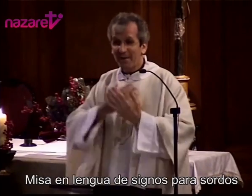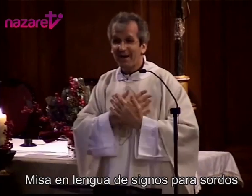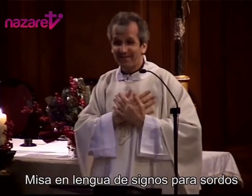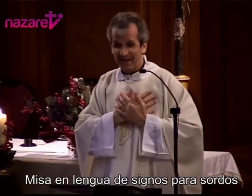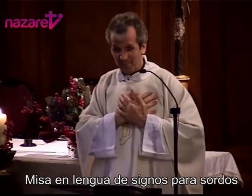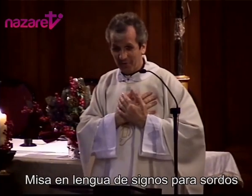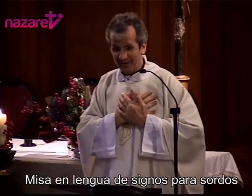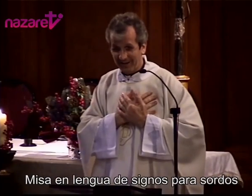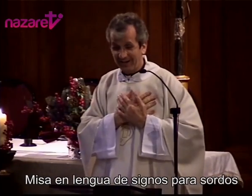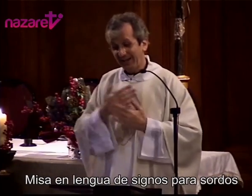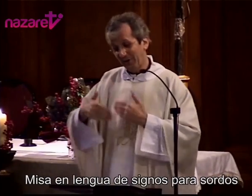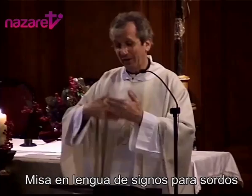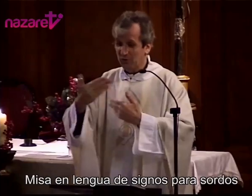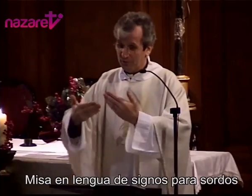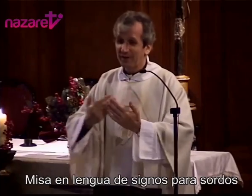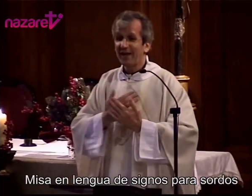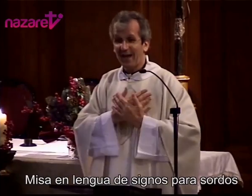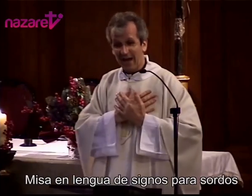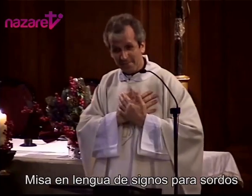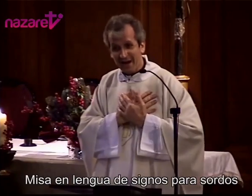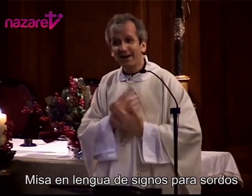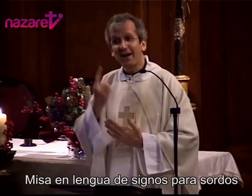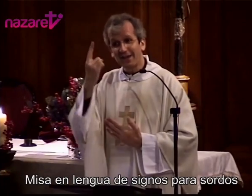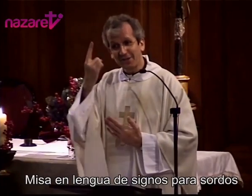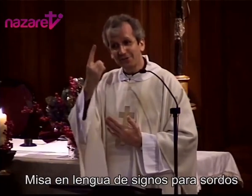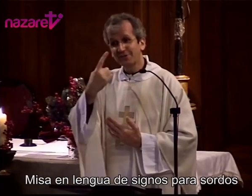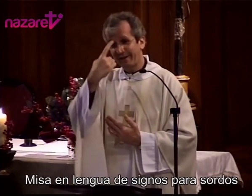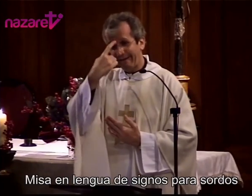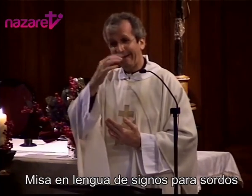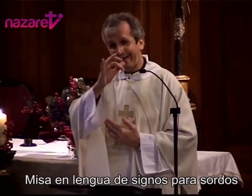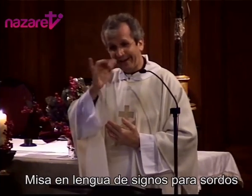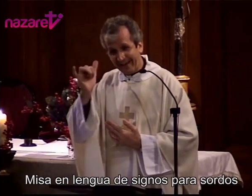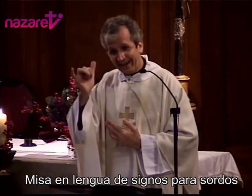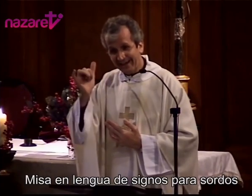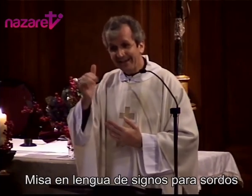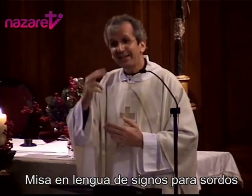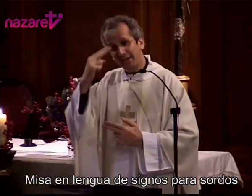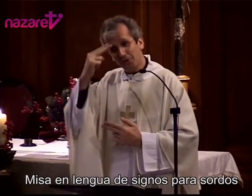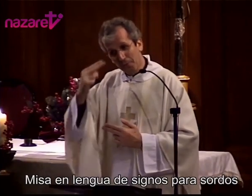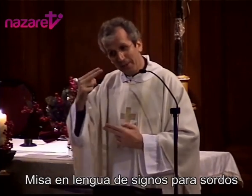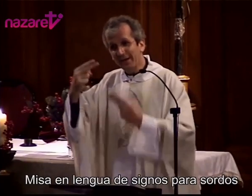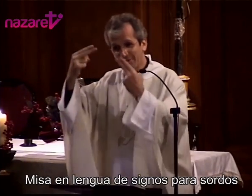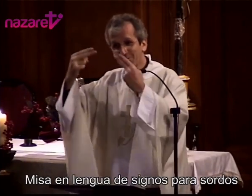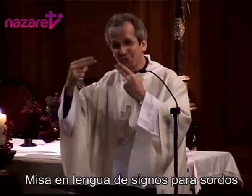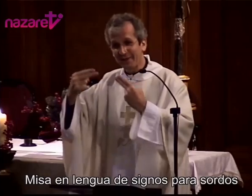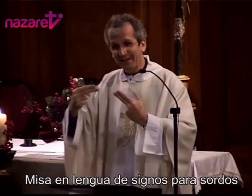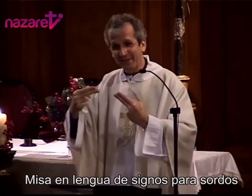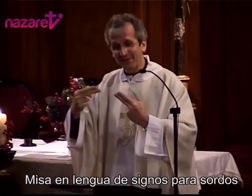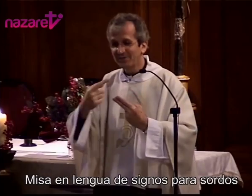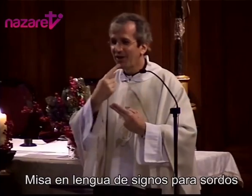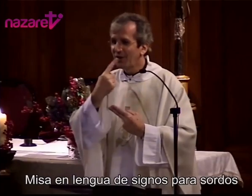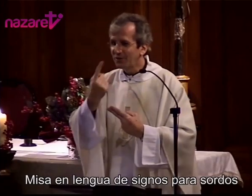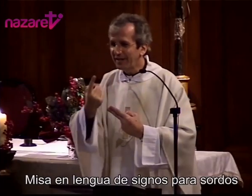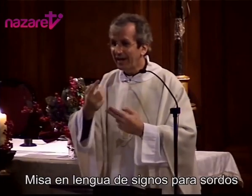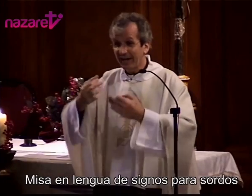el tema del amor, y de lo que supone amar a Dios, creer y cumplir sus